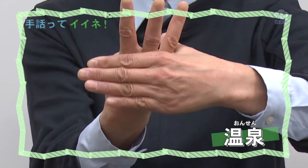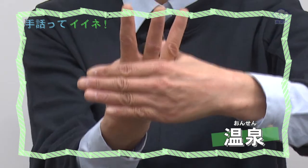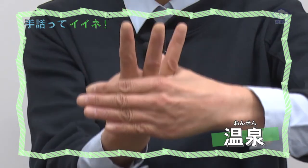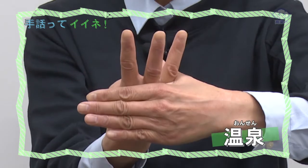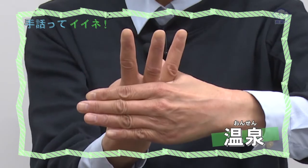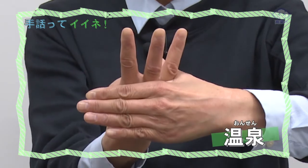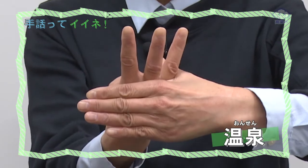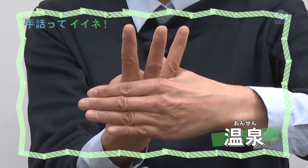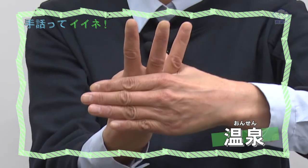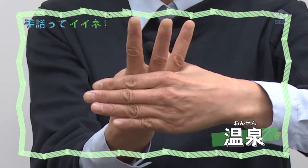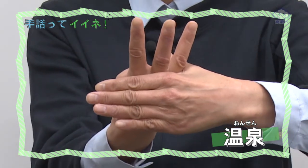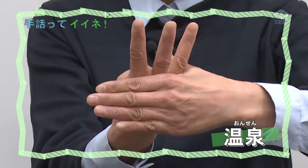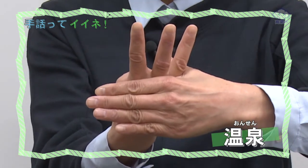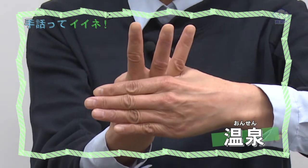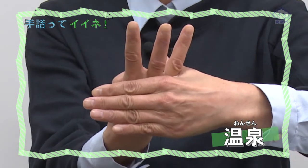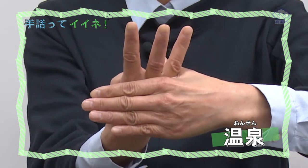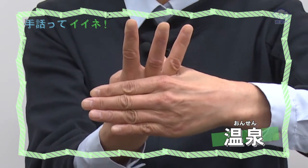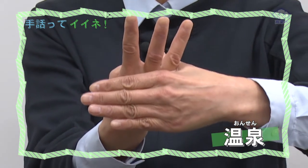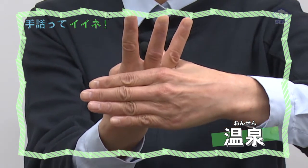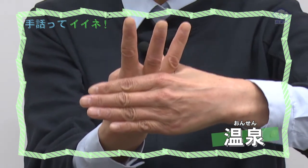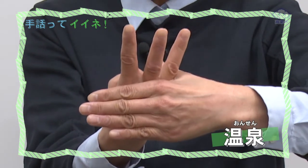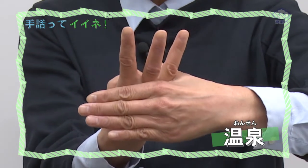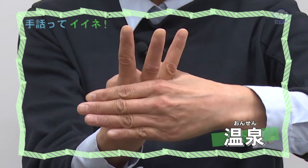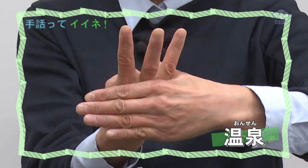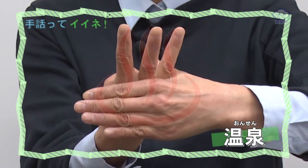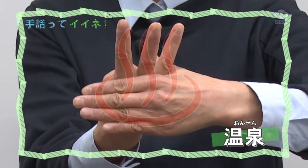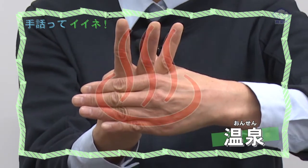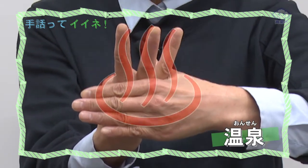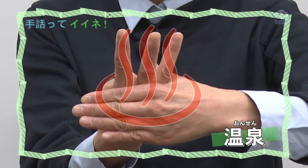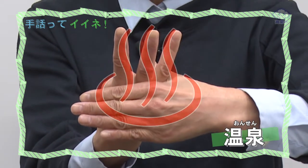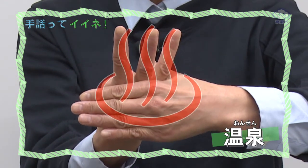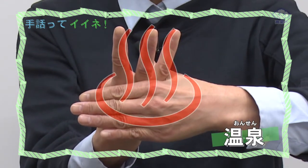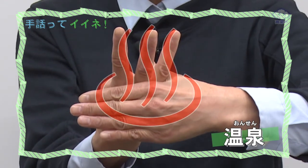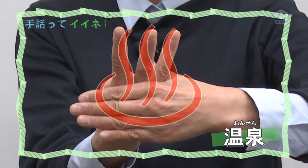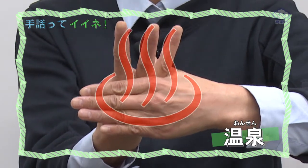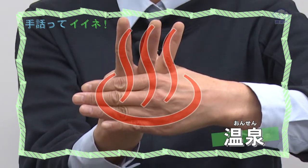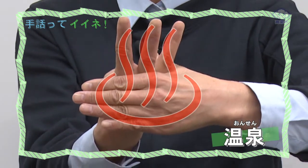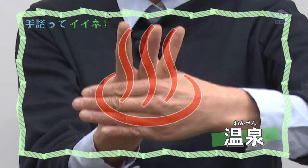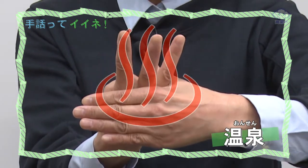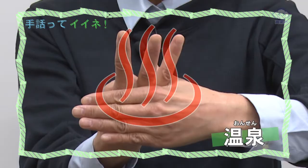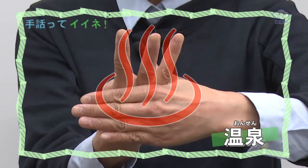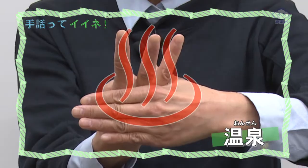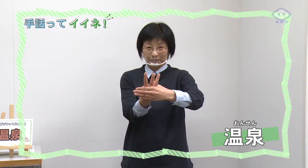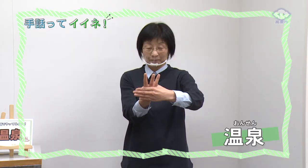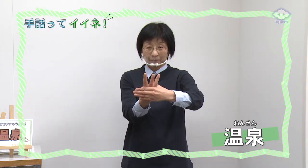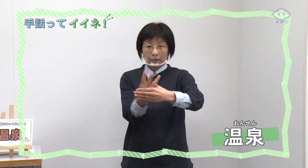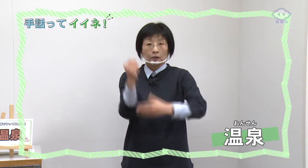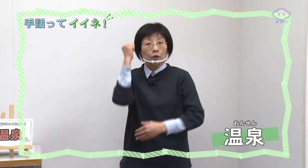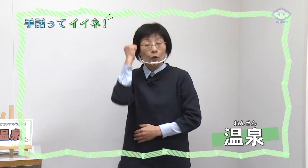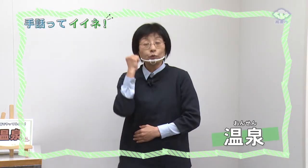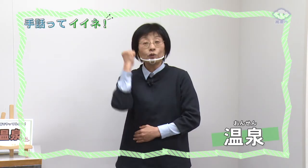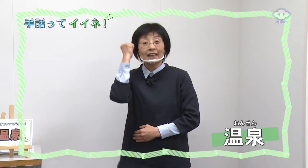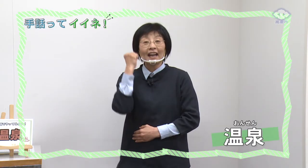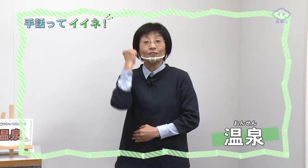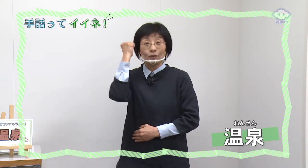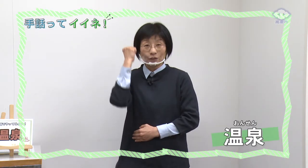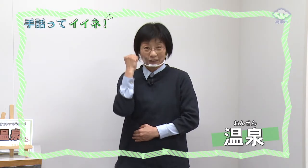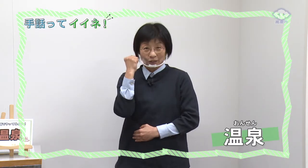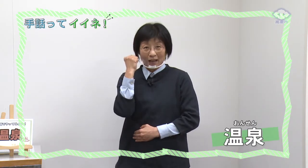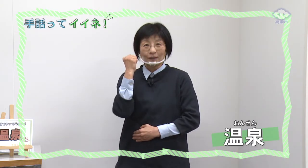この形どこかで見たことありますね。地図記号の温泉のマークです。お風呂に入る様子と合わせ